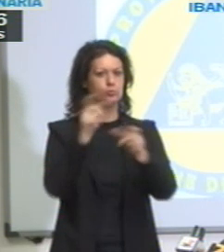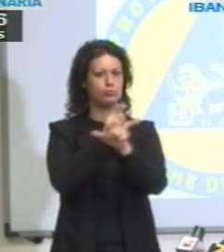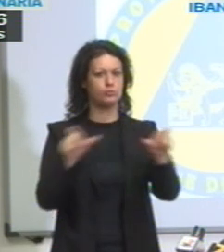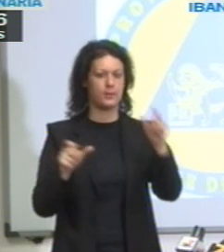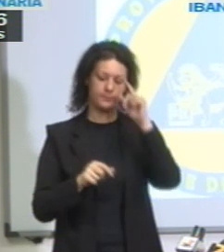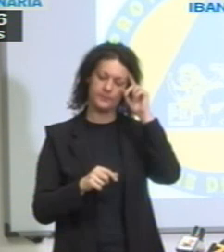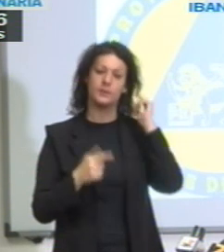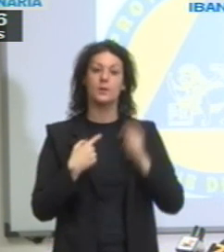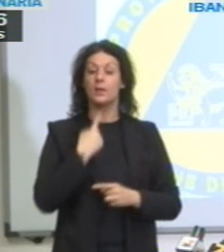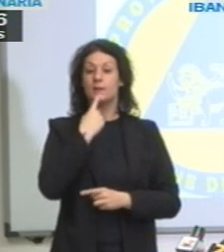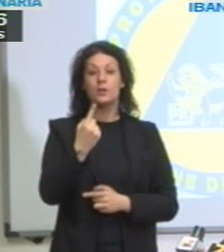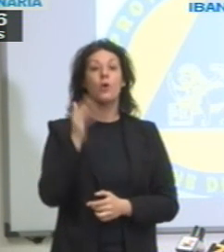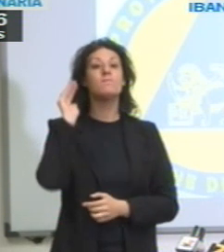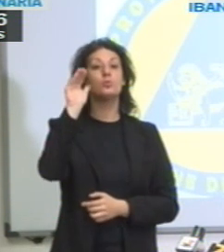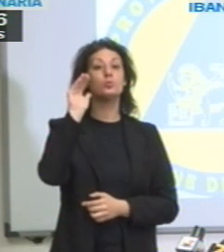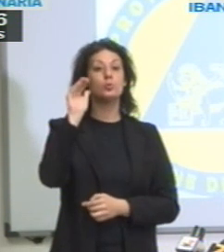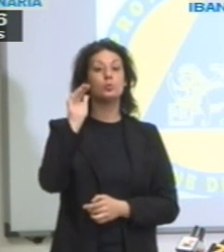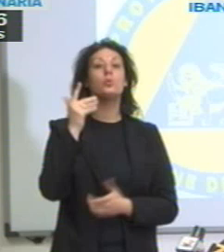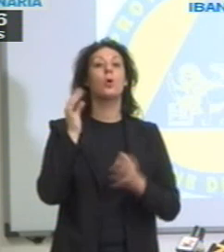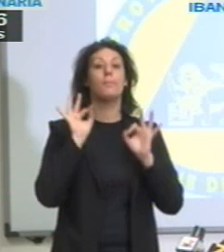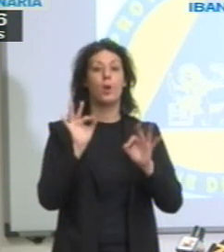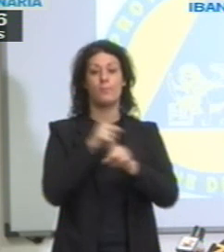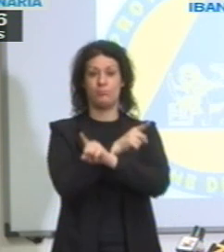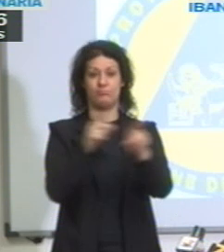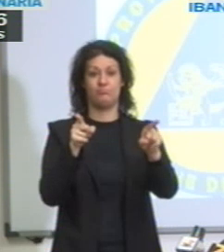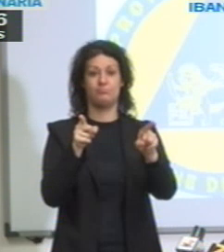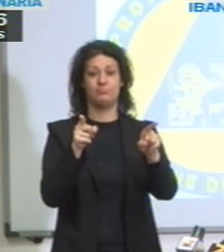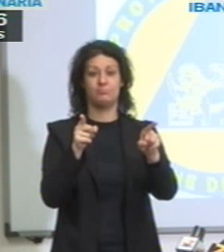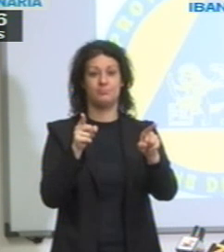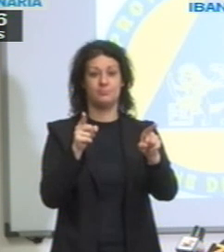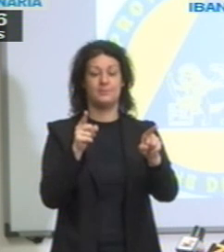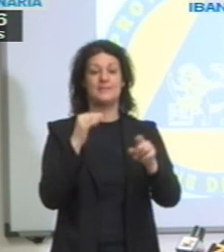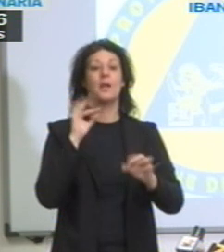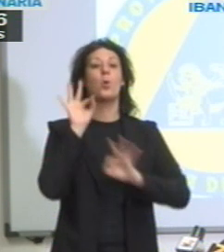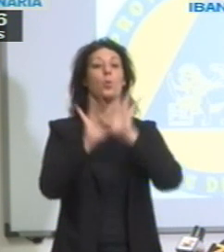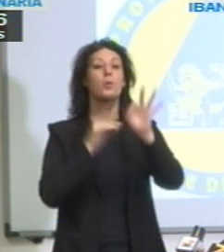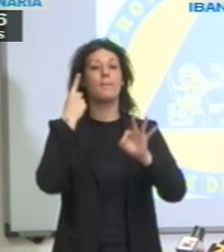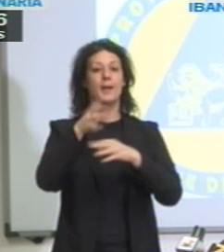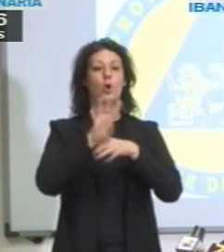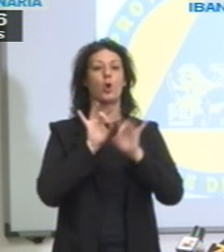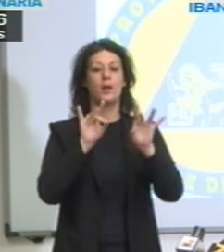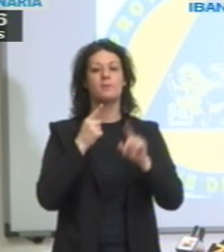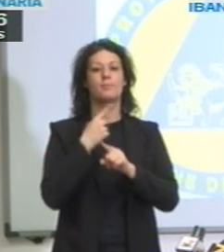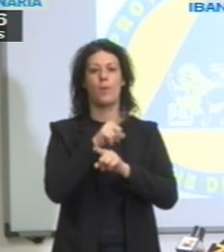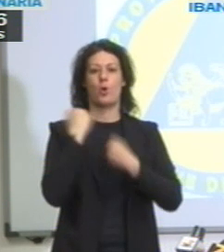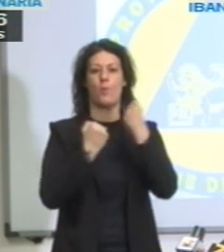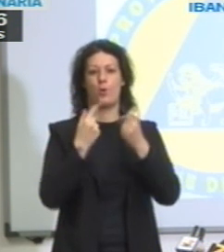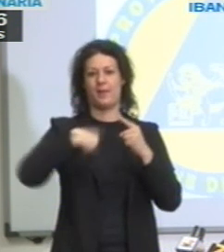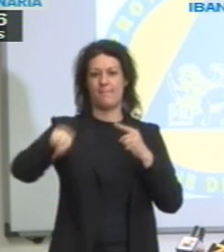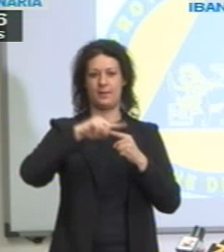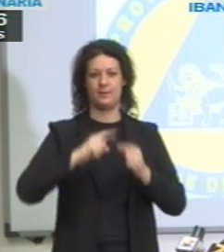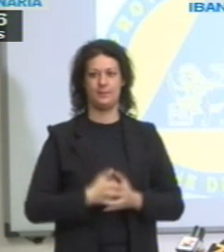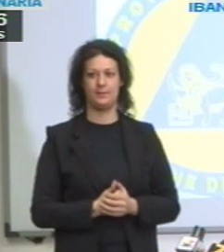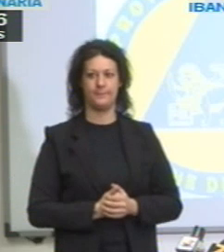della nostra comunità è in mano ad ognuno di noi. La prima cura contro il coronavirus siamo noi. Che ogni regione scelga la linea